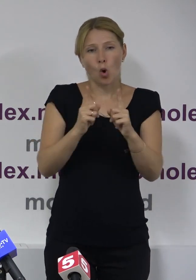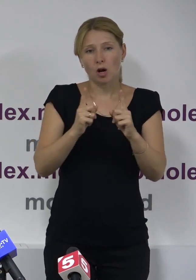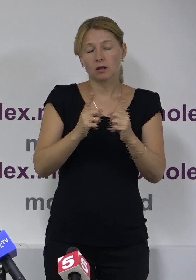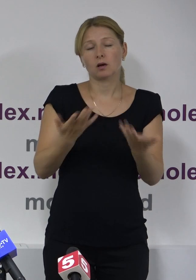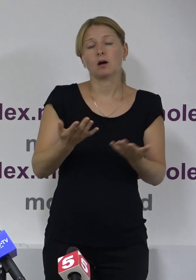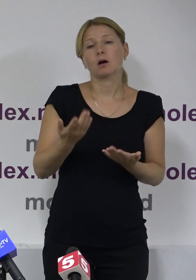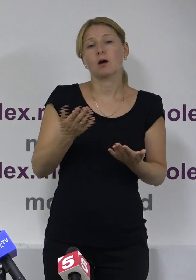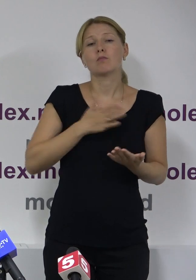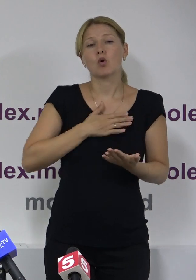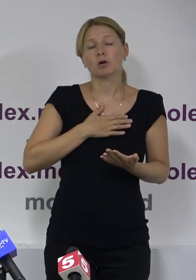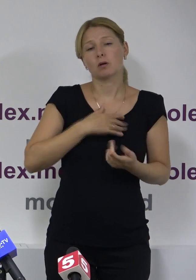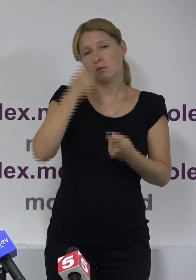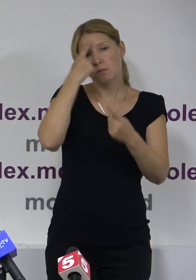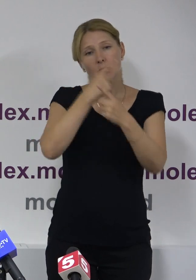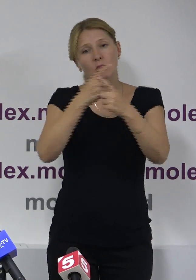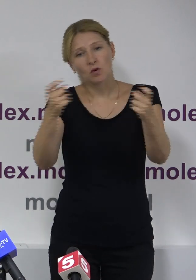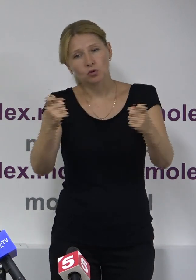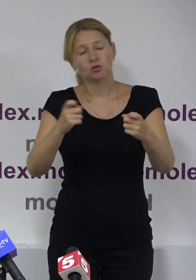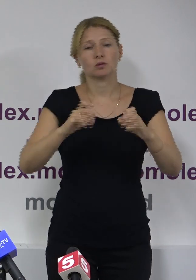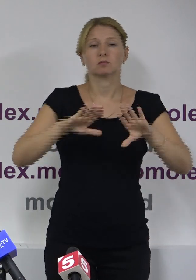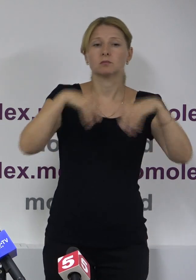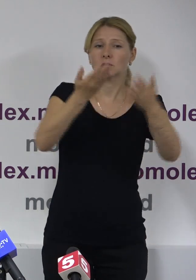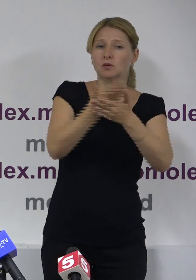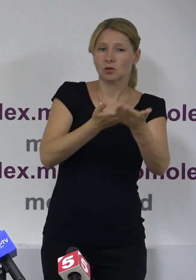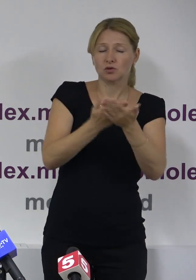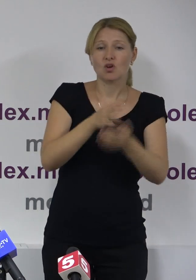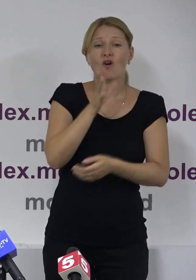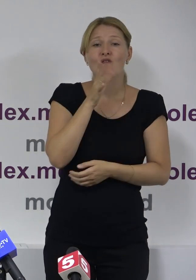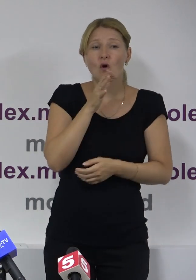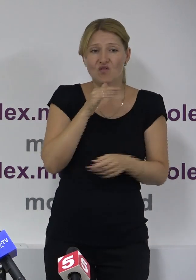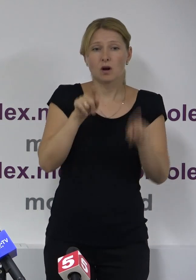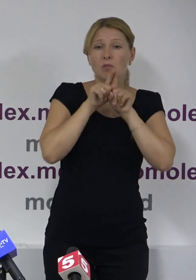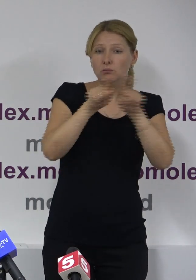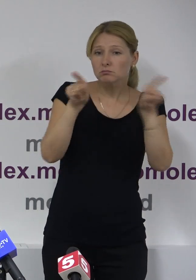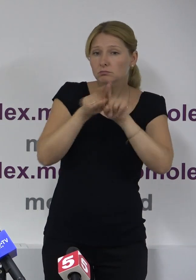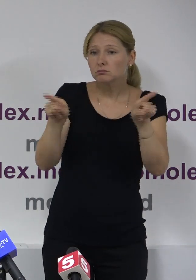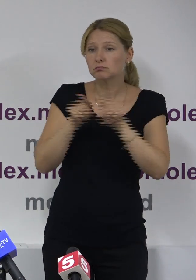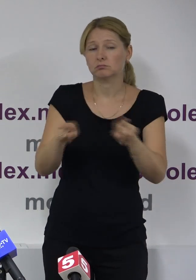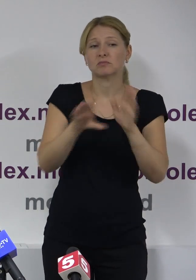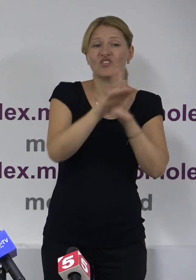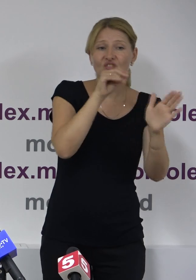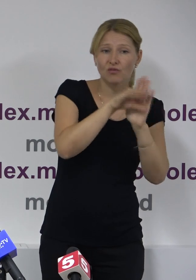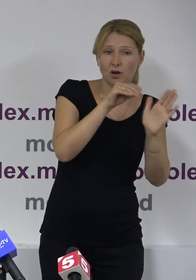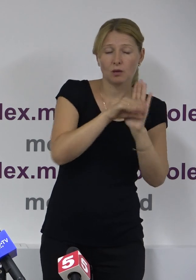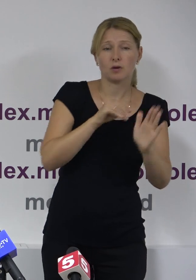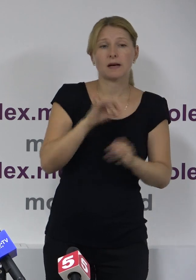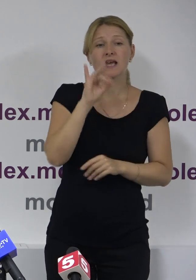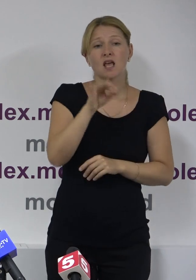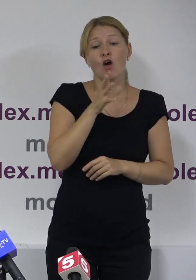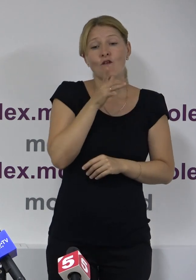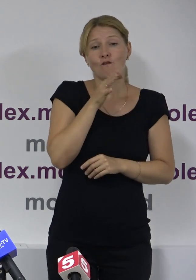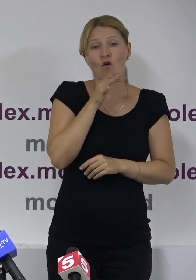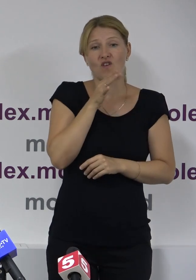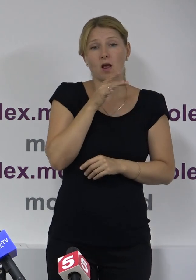mesajul sau îndemnul este ca în campania electorală, în special, dar și de dorit deja în perioada electorală,